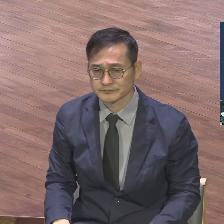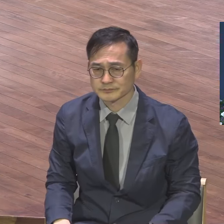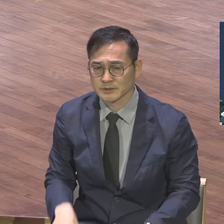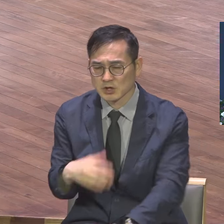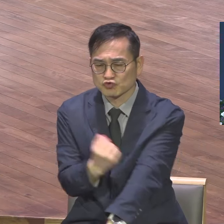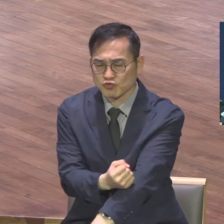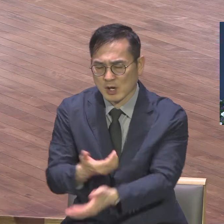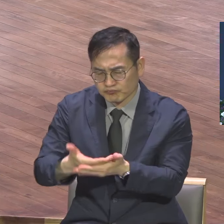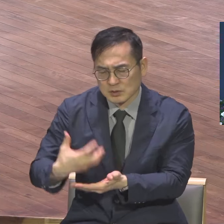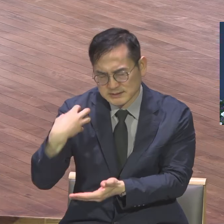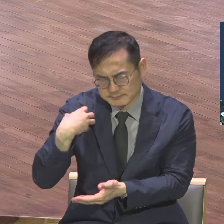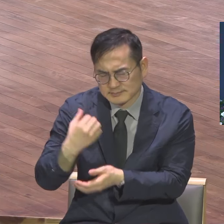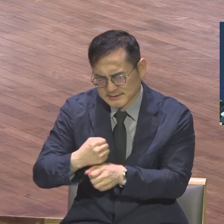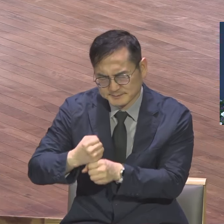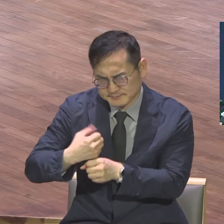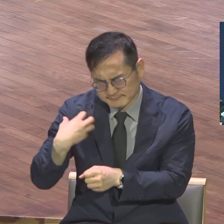하리라.